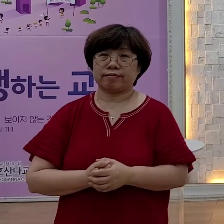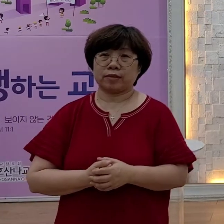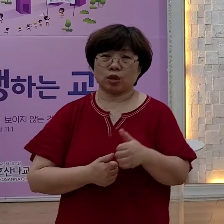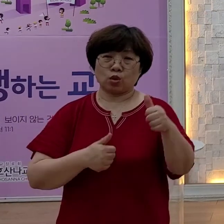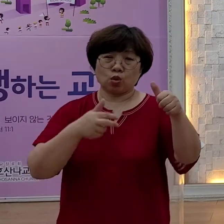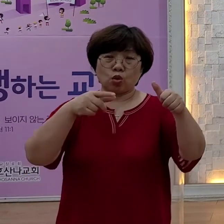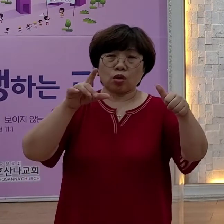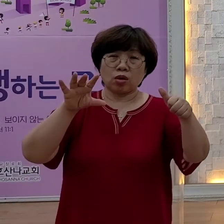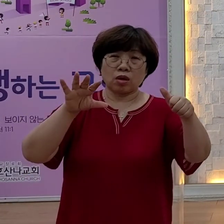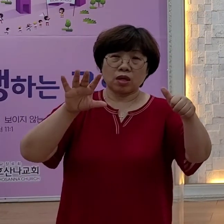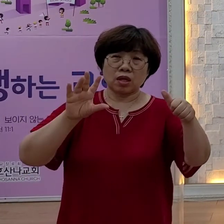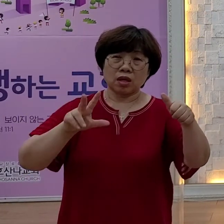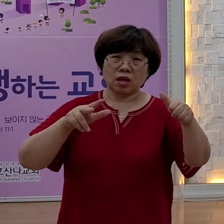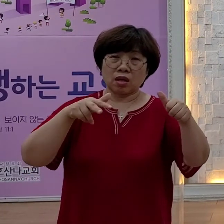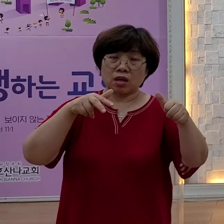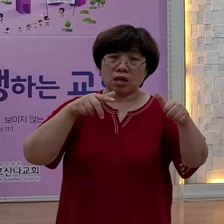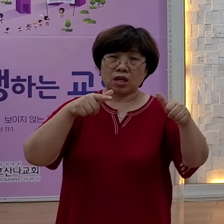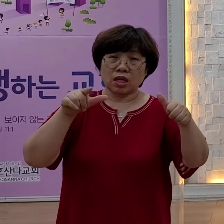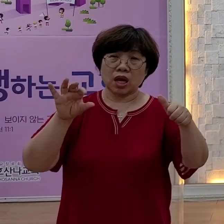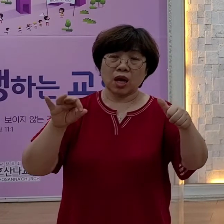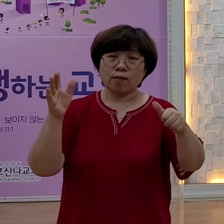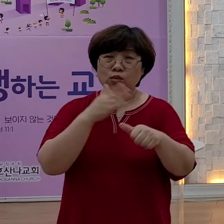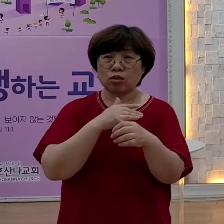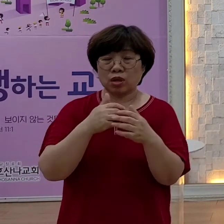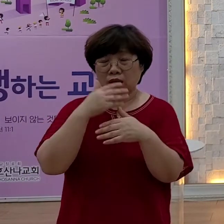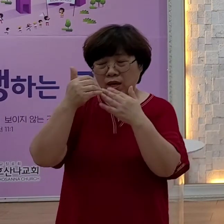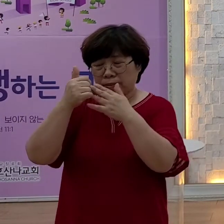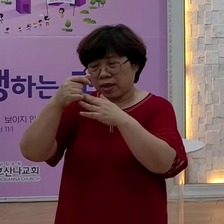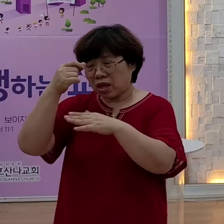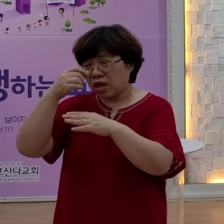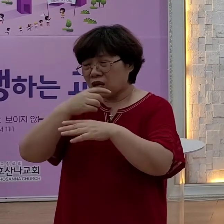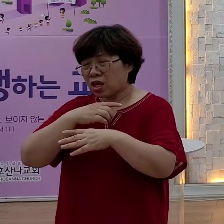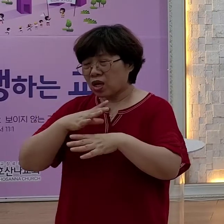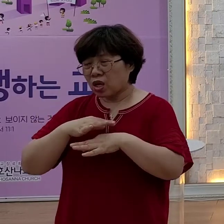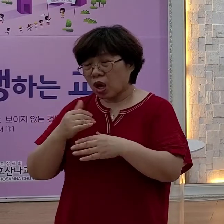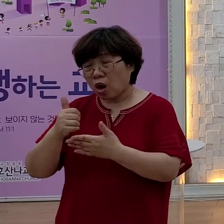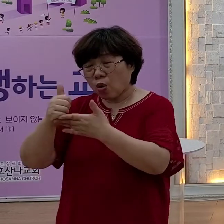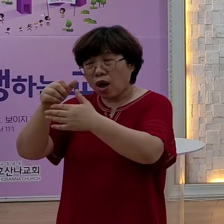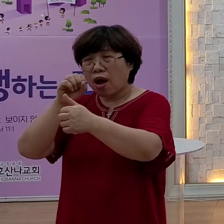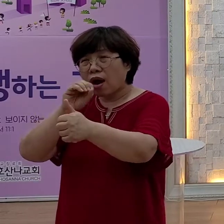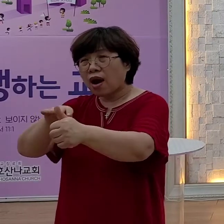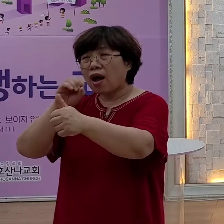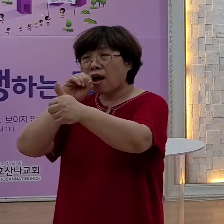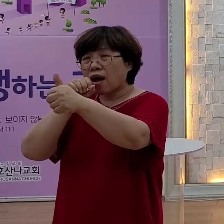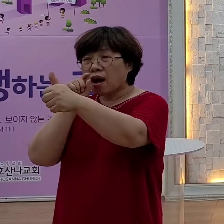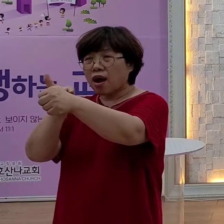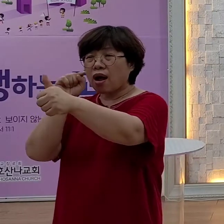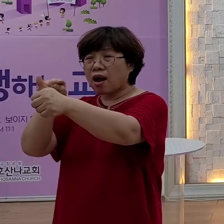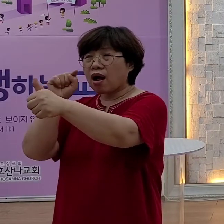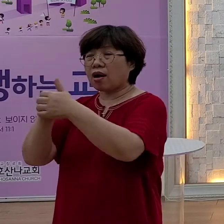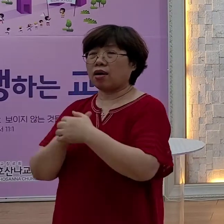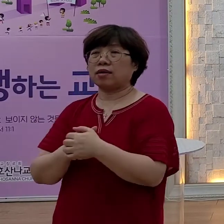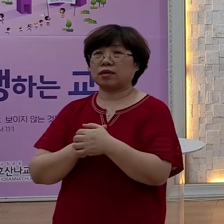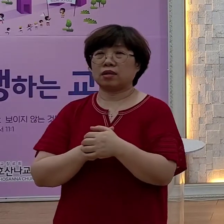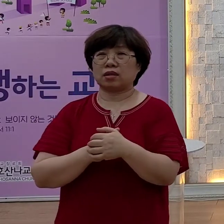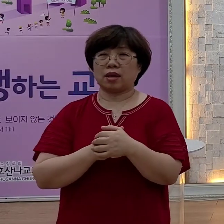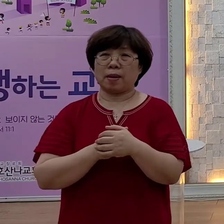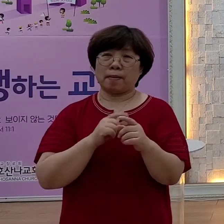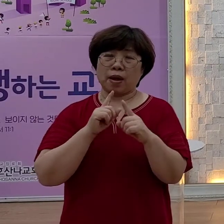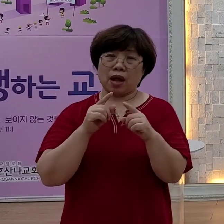하나님을 경외하라는 말이에요. 제가 전도서 끝날 때까지 6번 더 넣는다 했죠. 그때부터 인생이 바뀐 거예요. 터닝